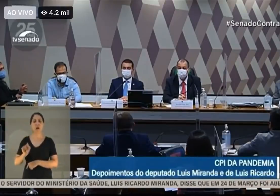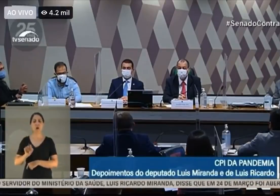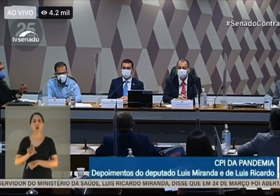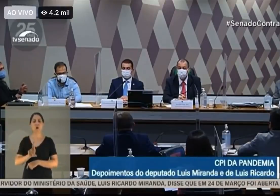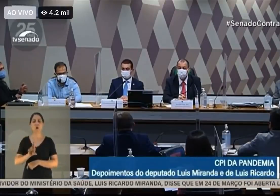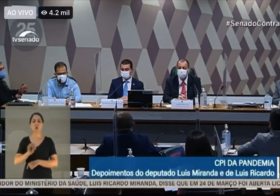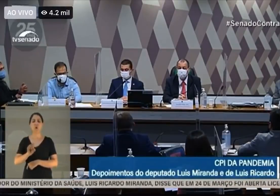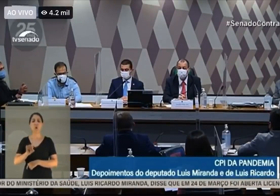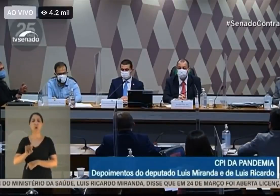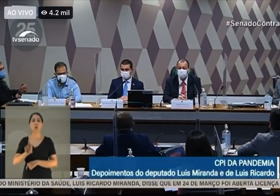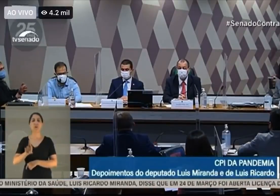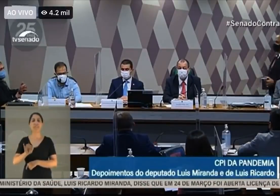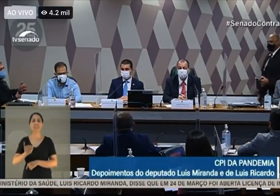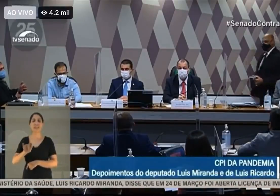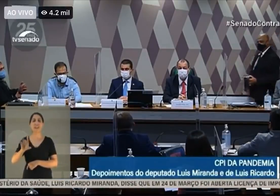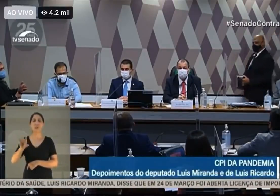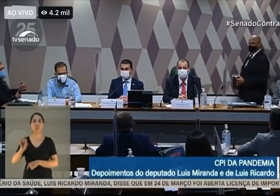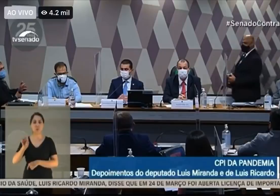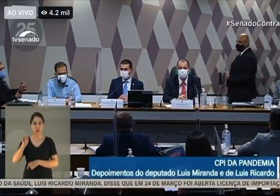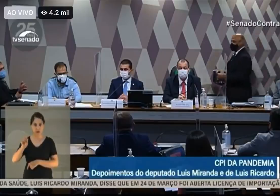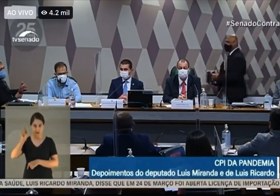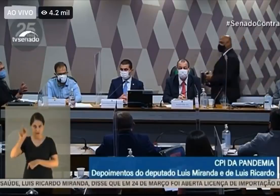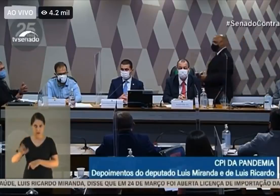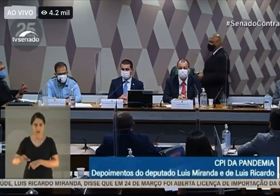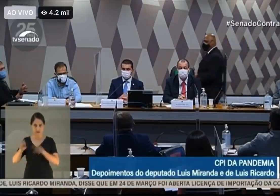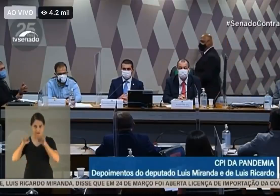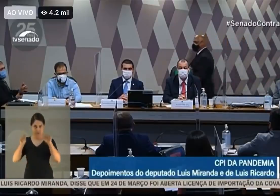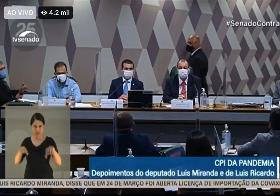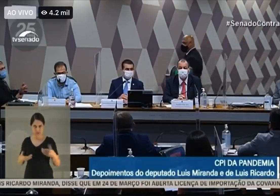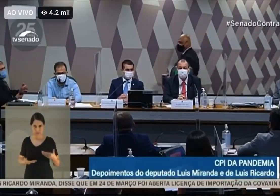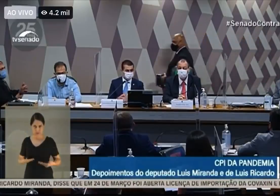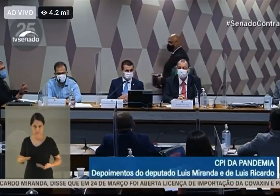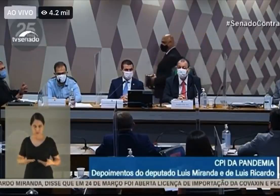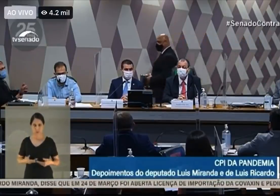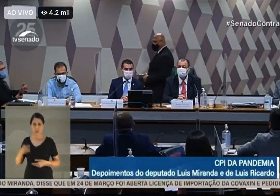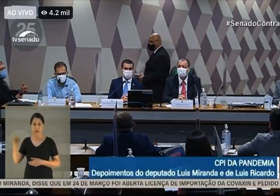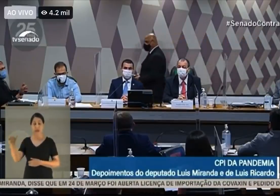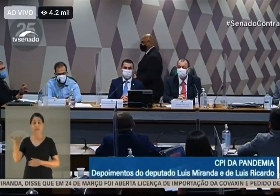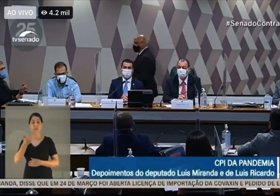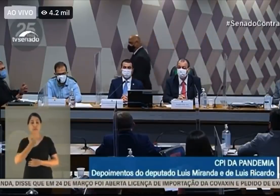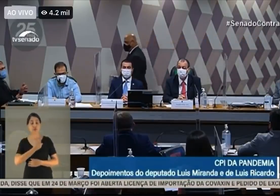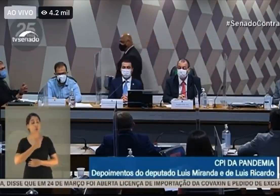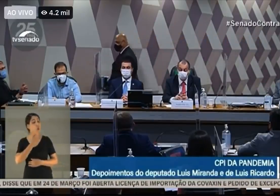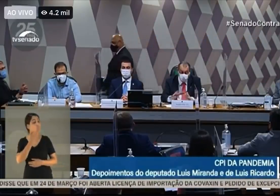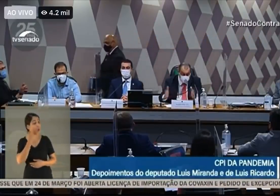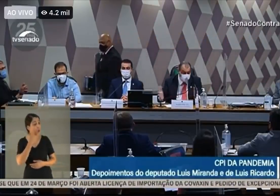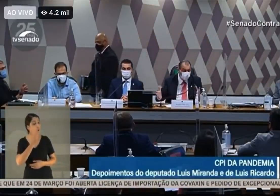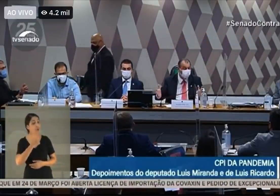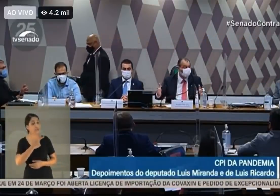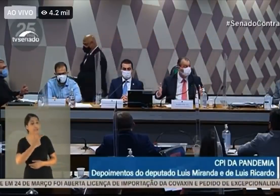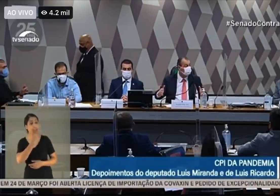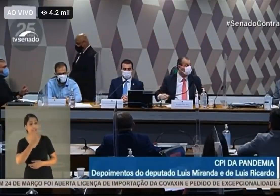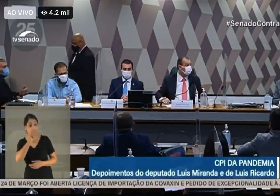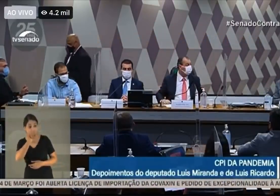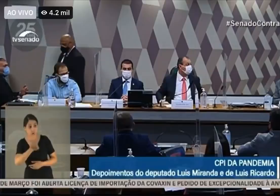me disse que tinha um rapaz que vendia vacina e que esse rapaz disse que os